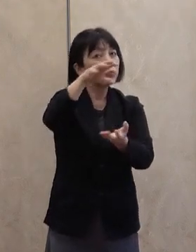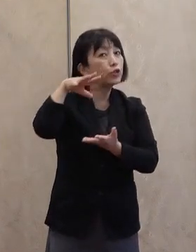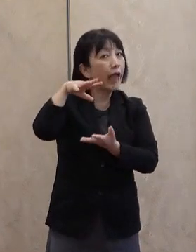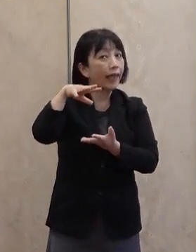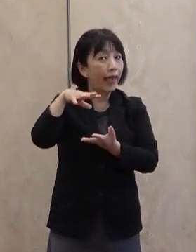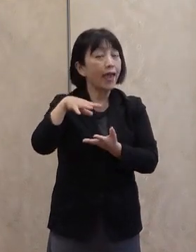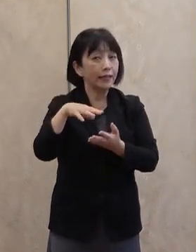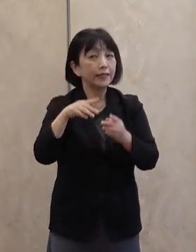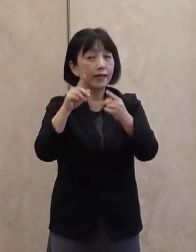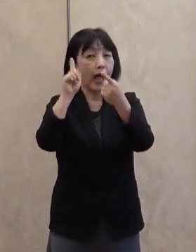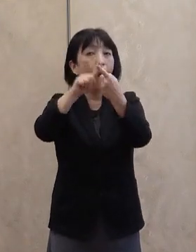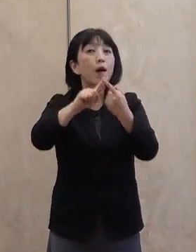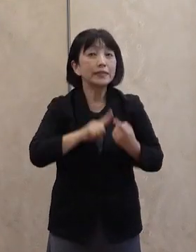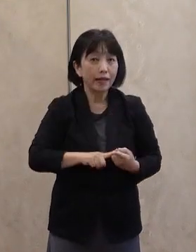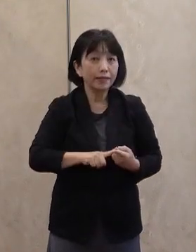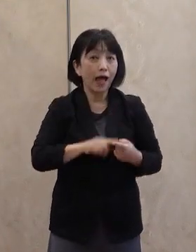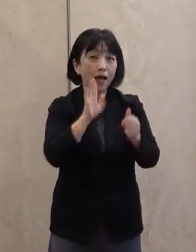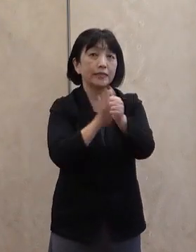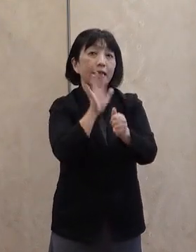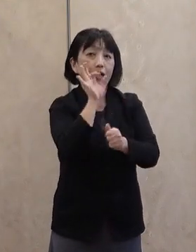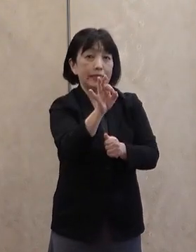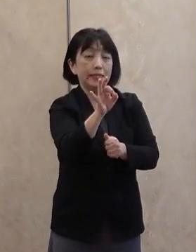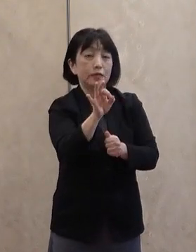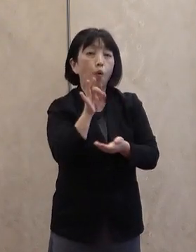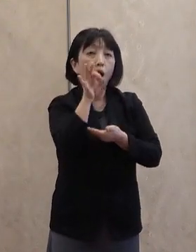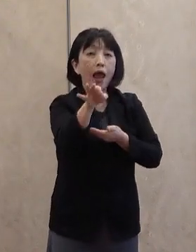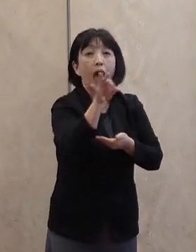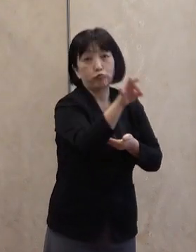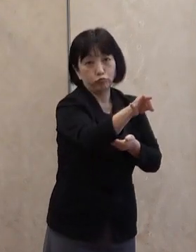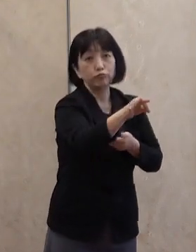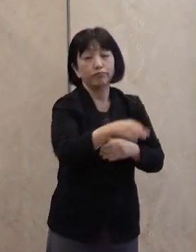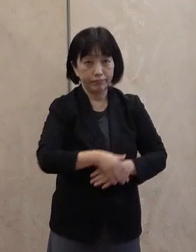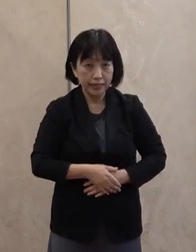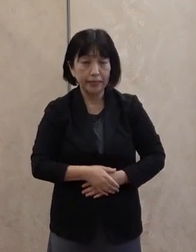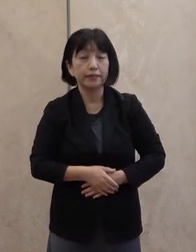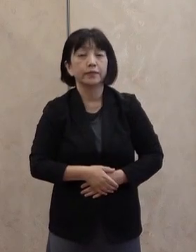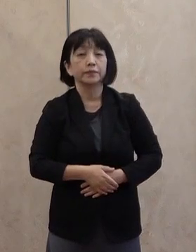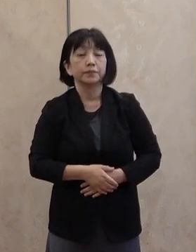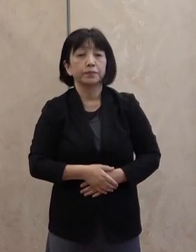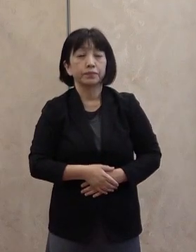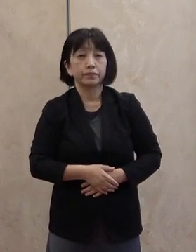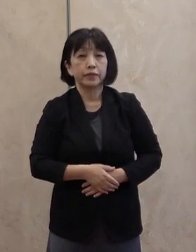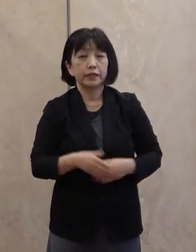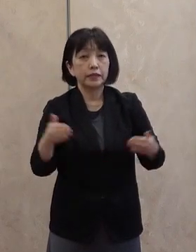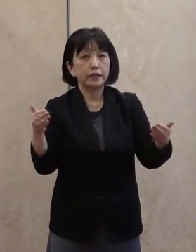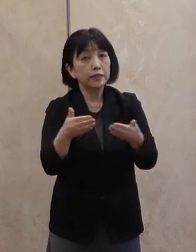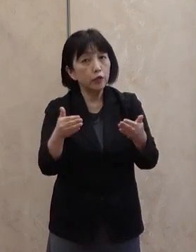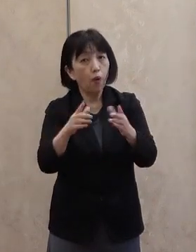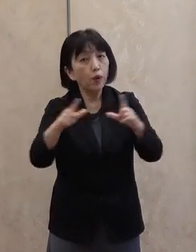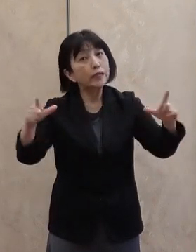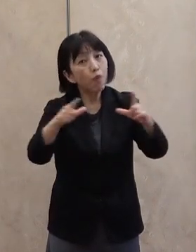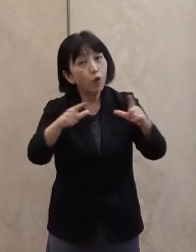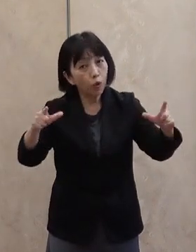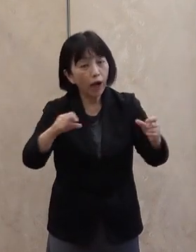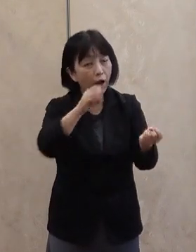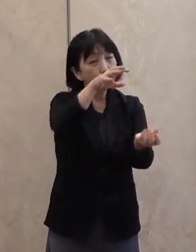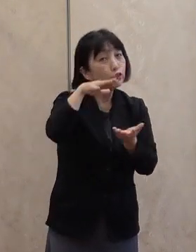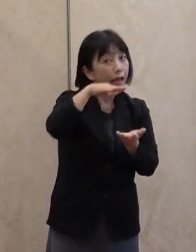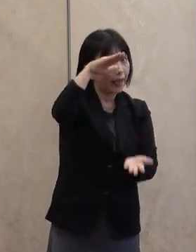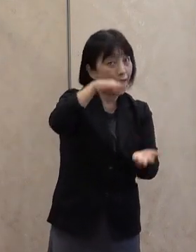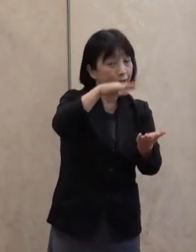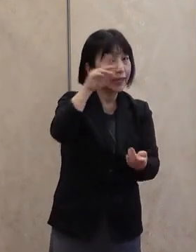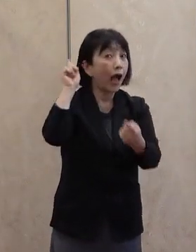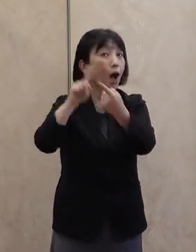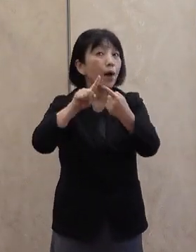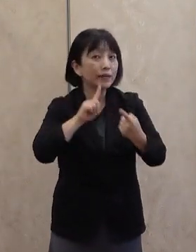た支援金を行います。事業規模、売上規模に応じた金額で1000円未満は